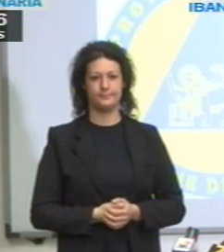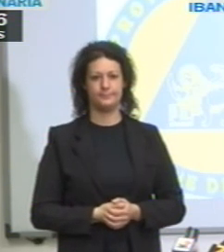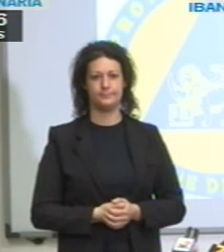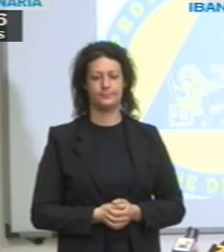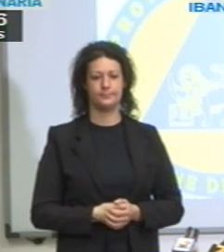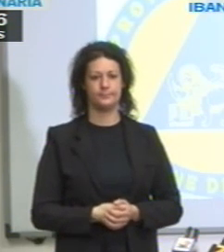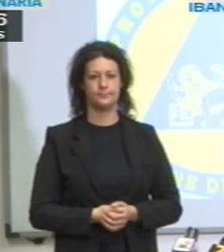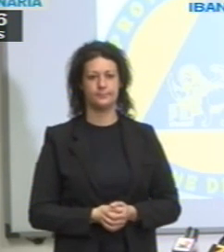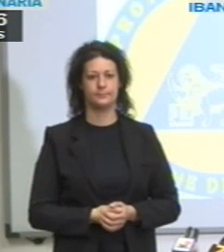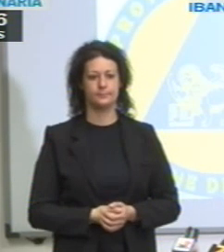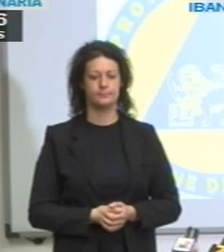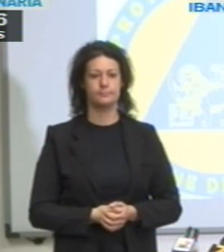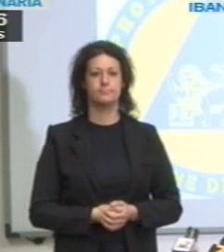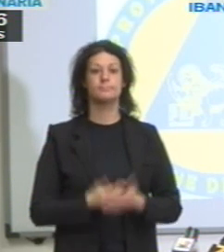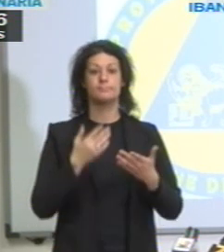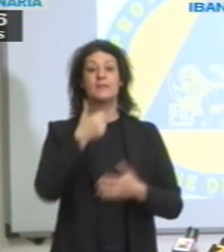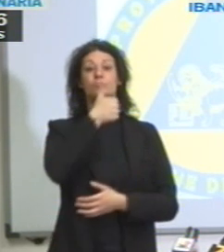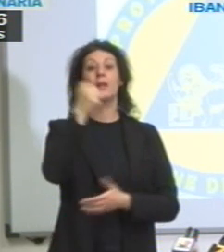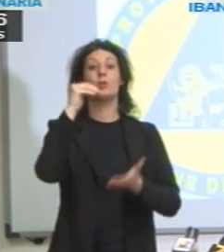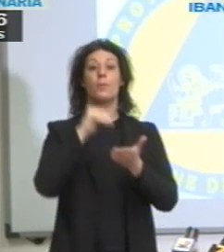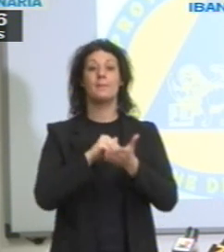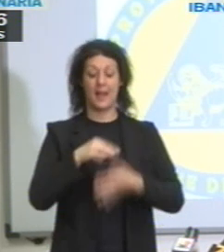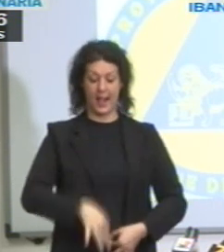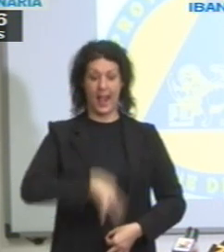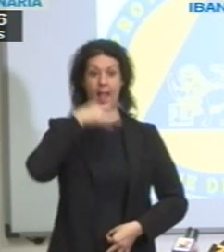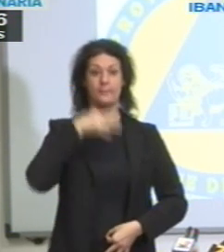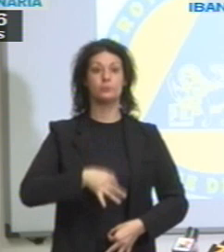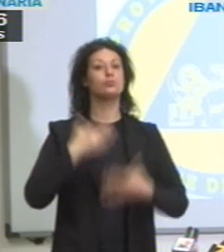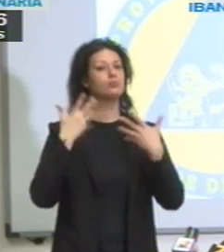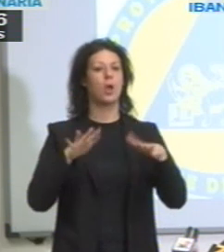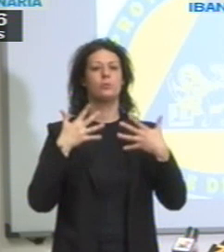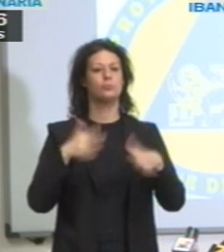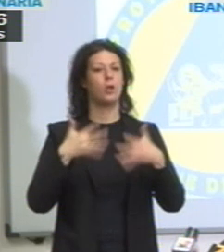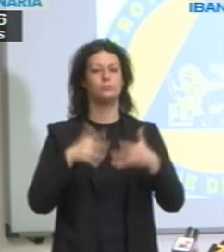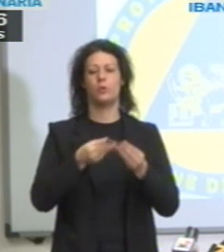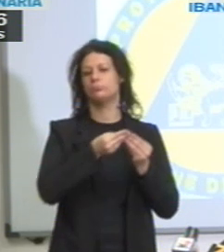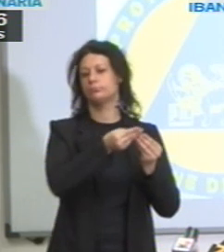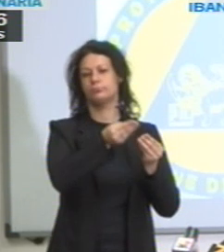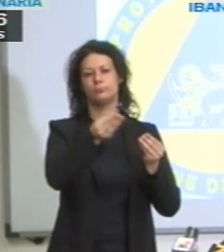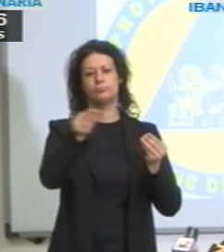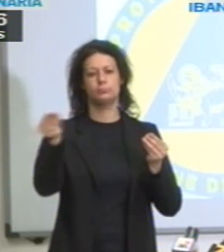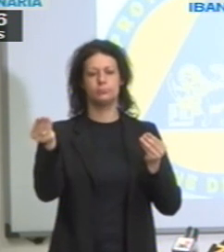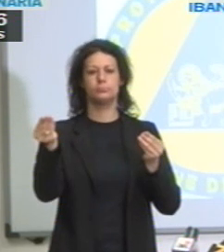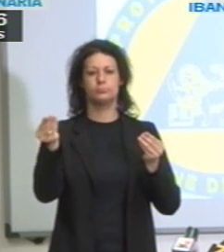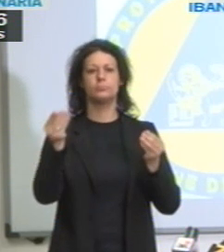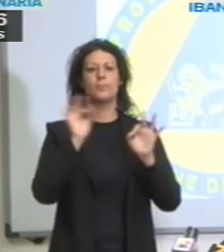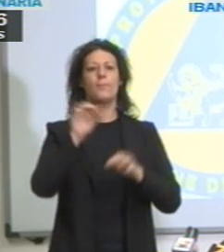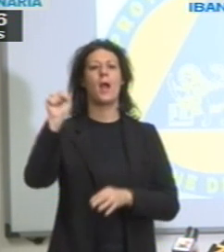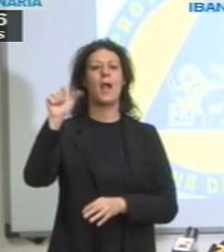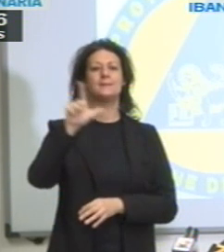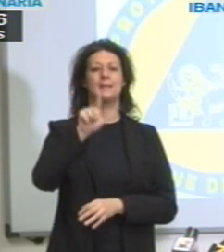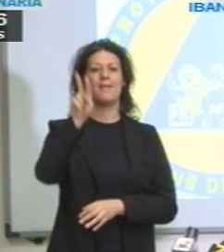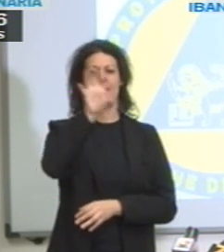E questi sono 100.000 camici che sono già in distribuzione presso ovviamente tutte le ASL del